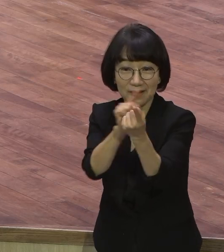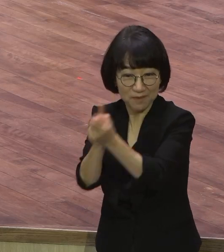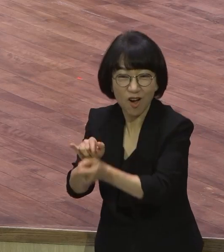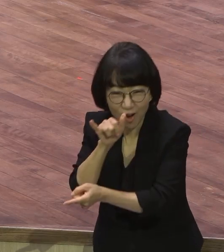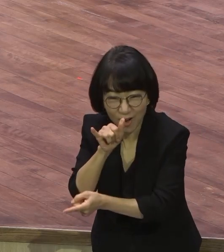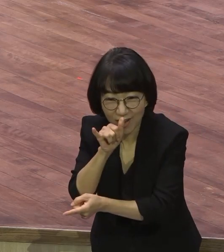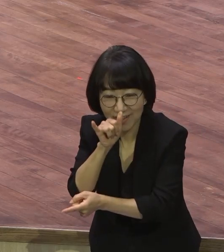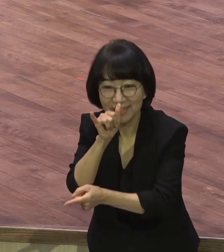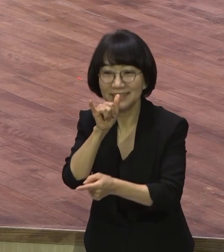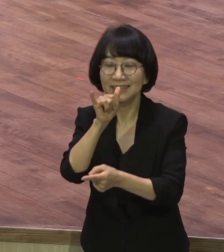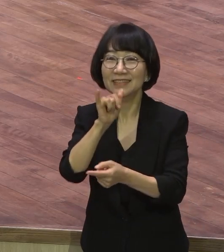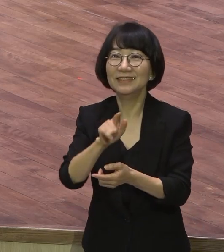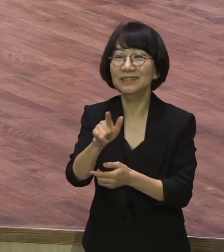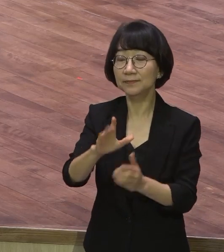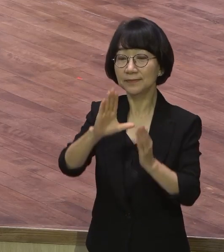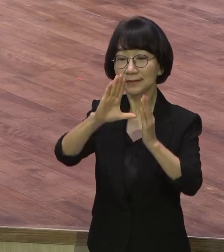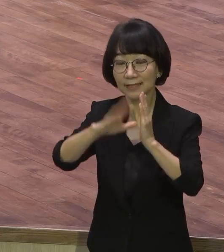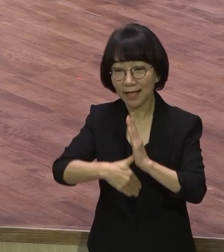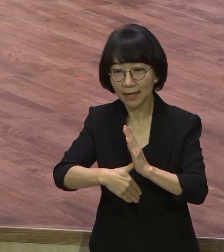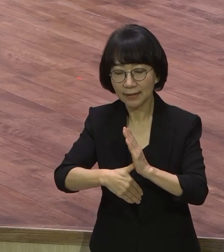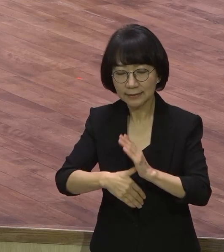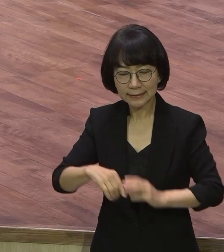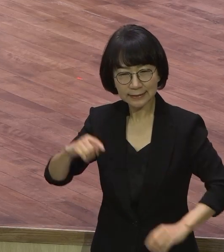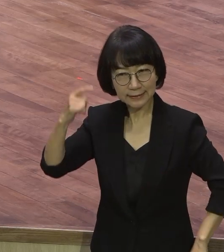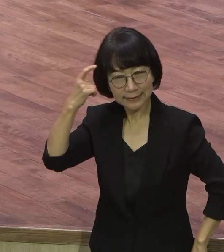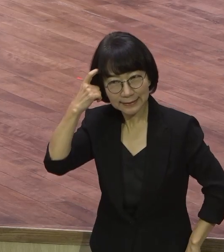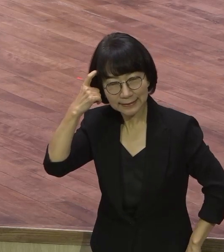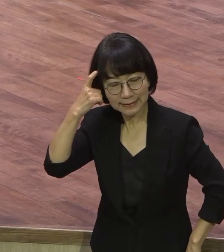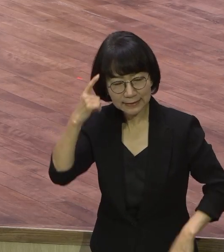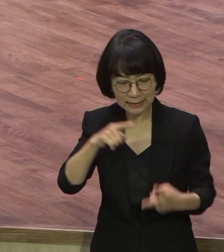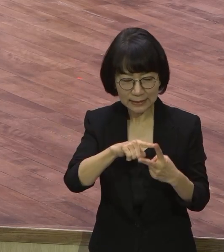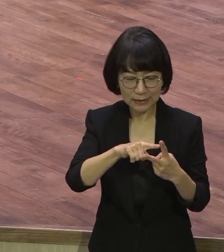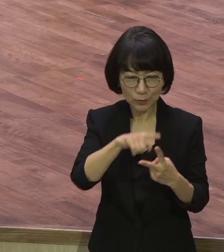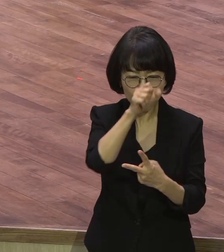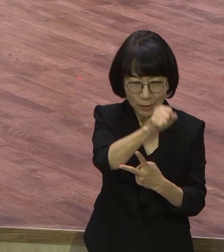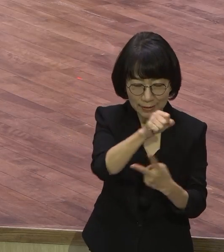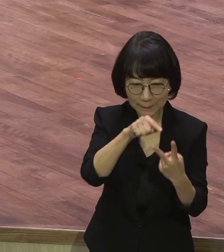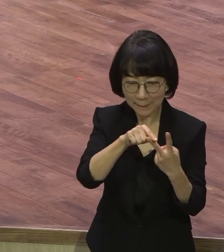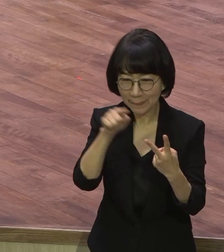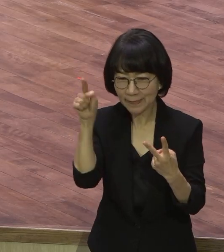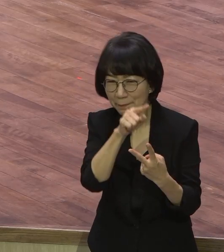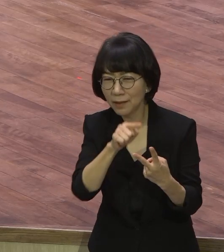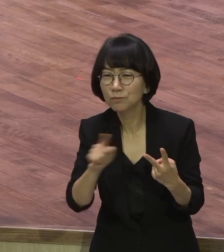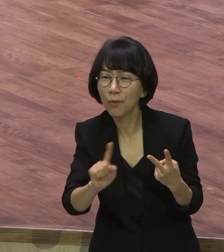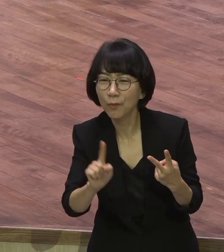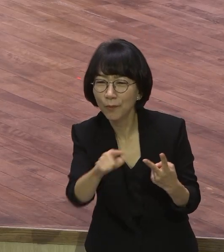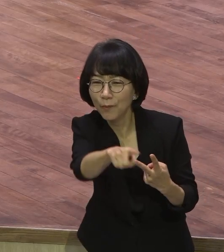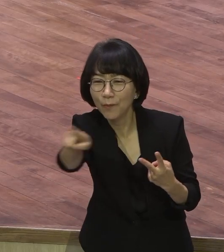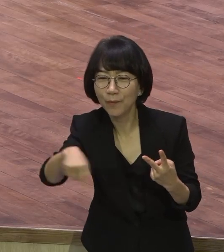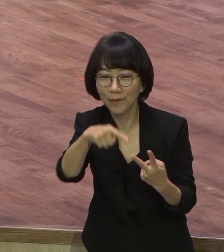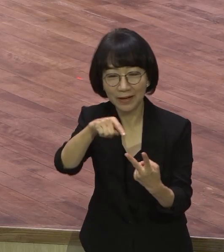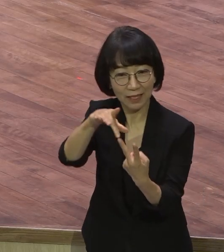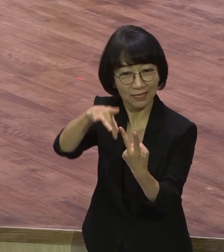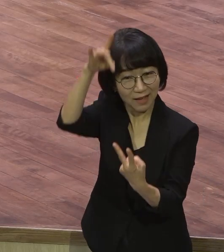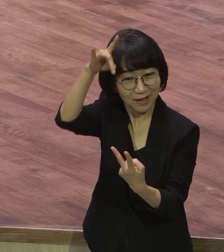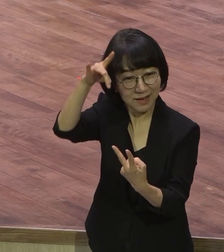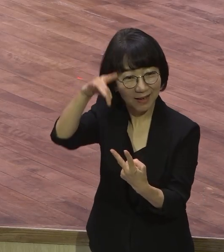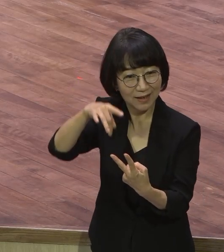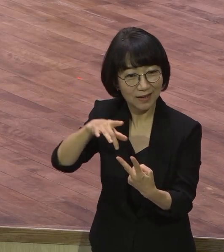일들을 보게 됩니다. 그때 어떤 해석을 하느냐. 어떤 선택을